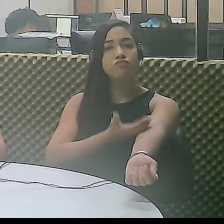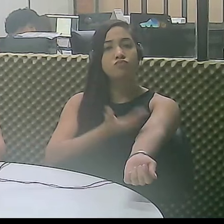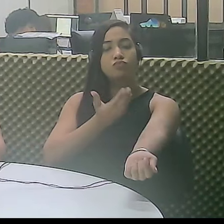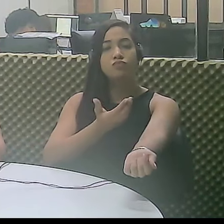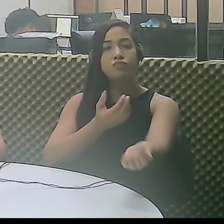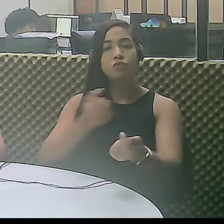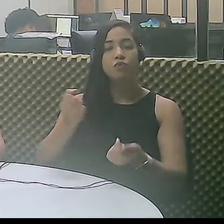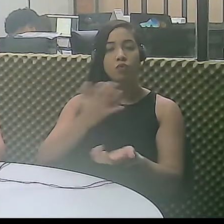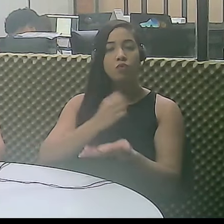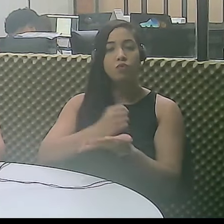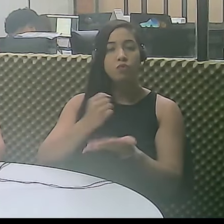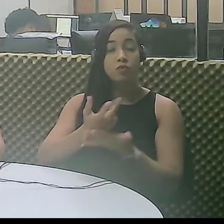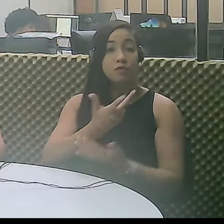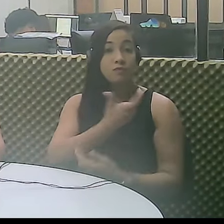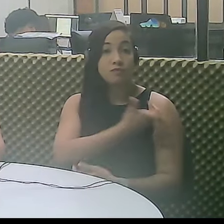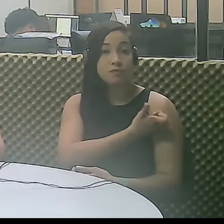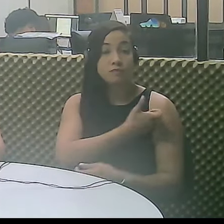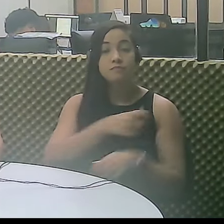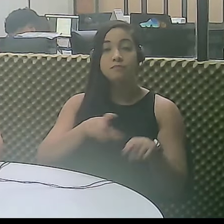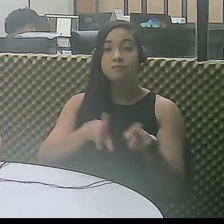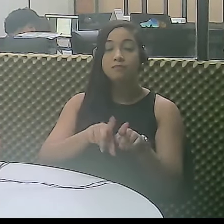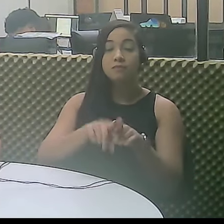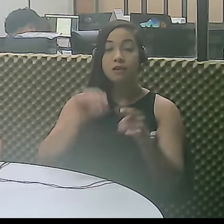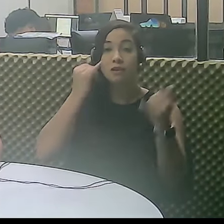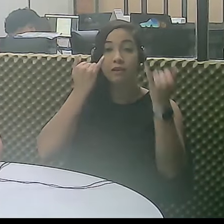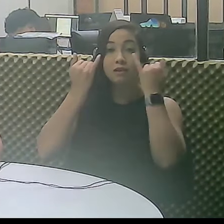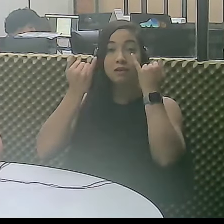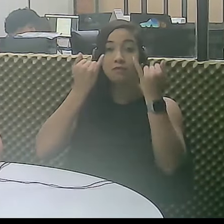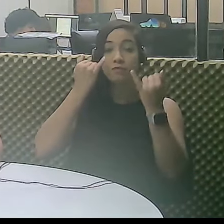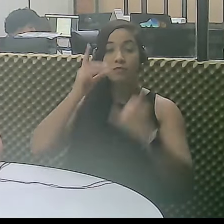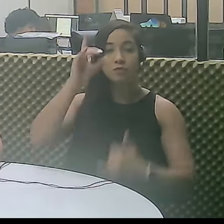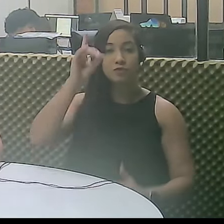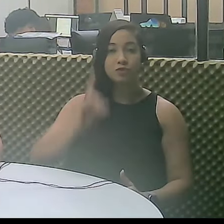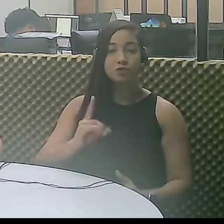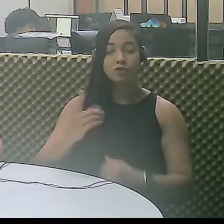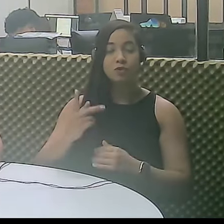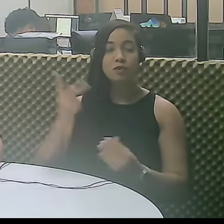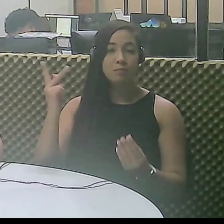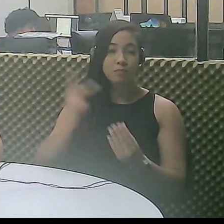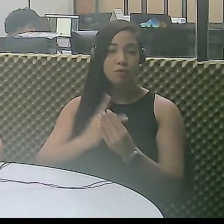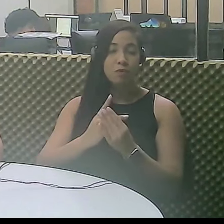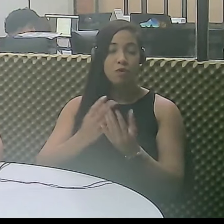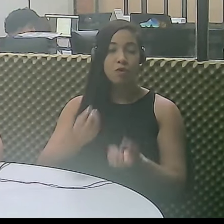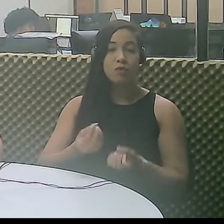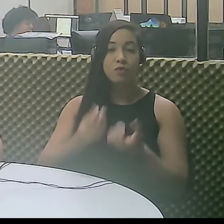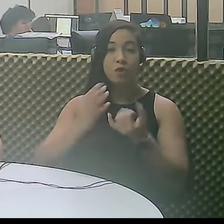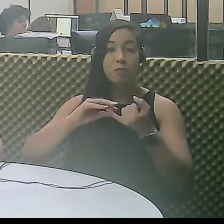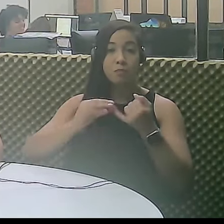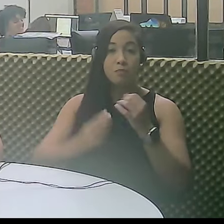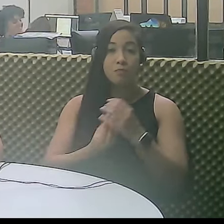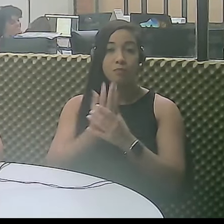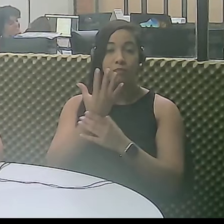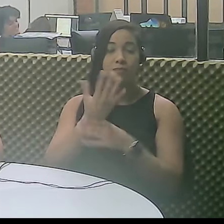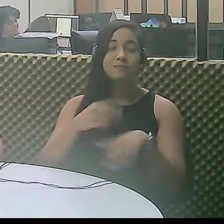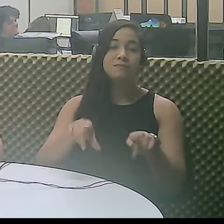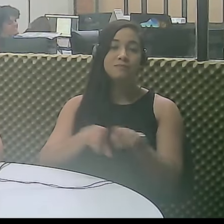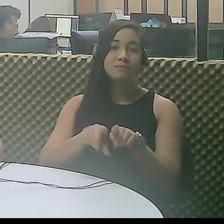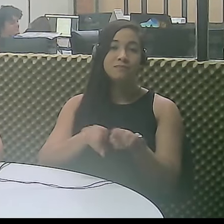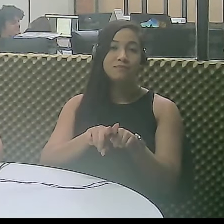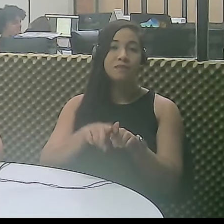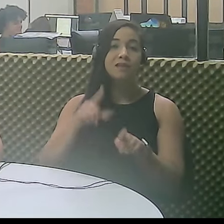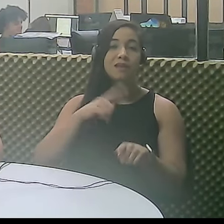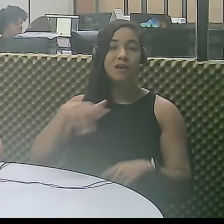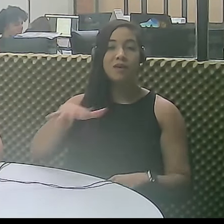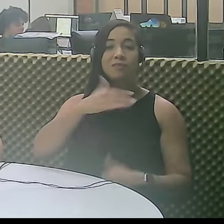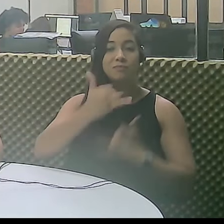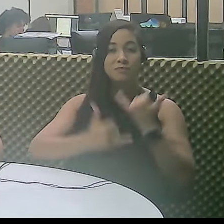a atualização do cartão de vacina, informações sobre os direitos do consumidor e doação de mudas. Além disso, haverá